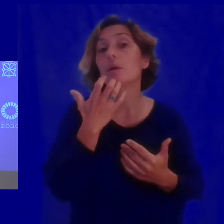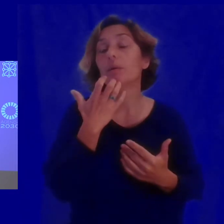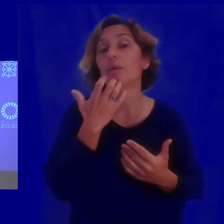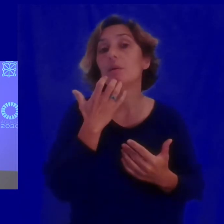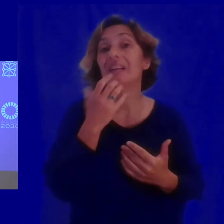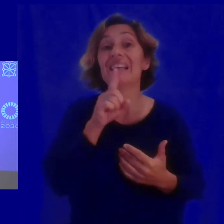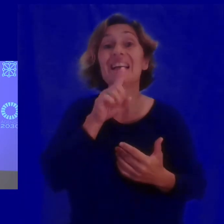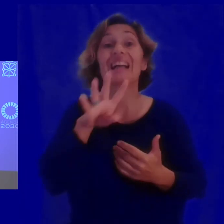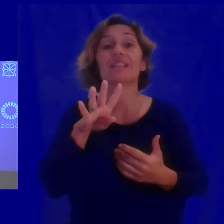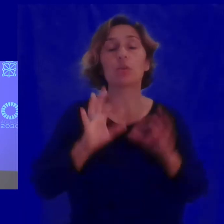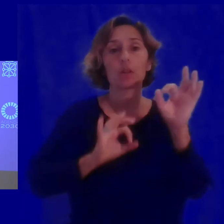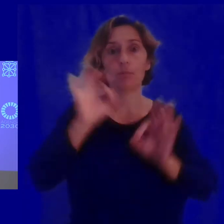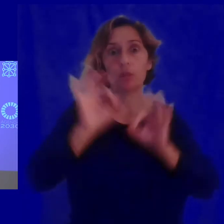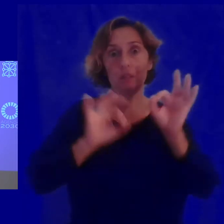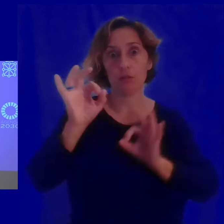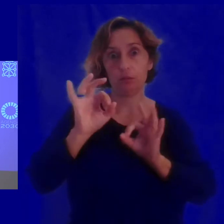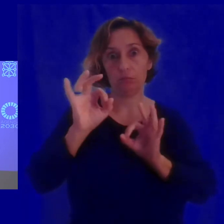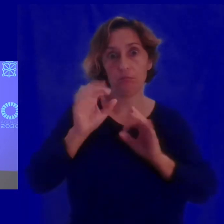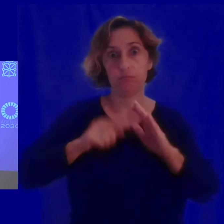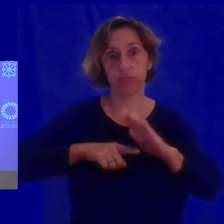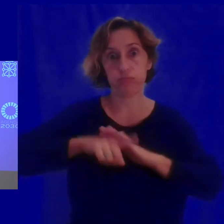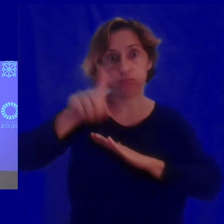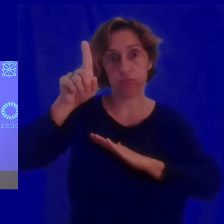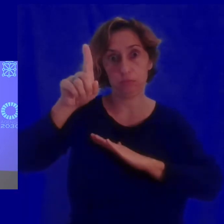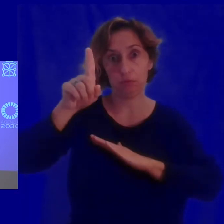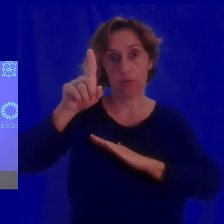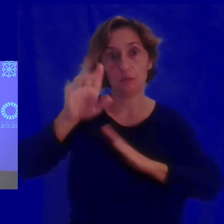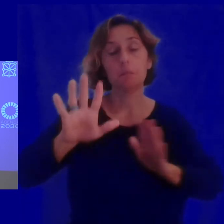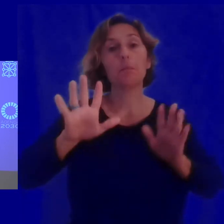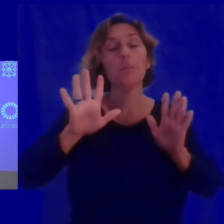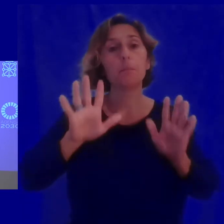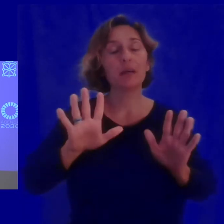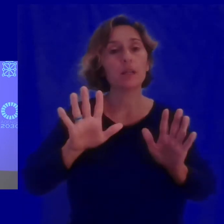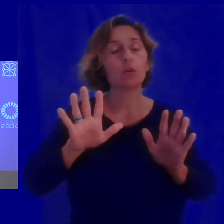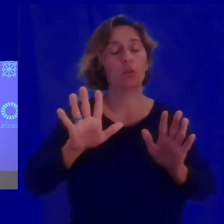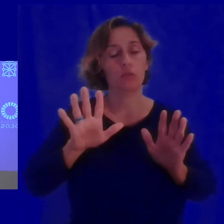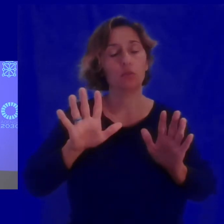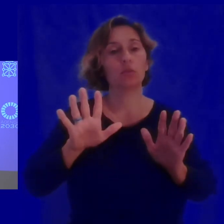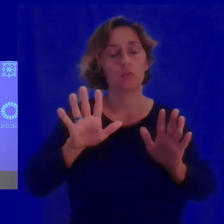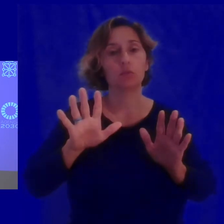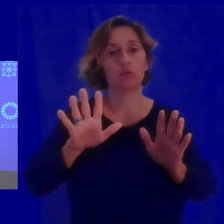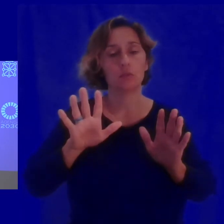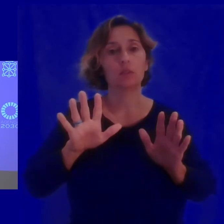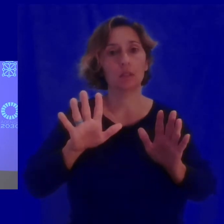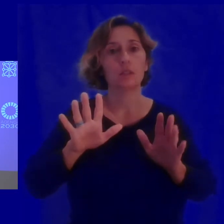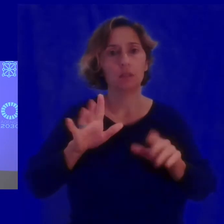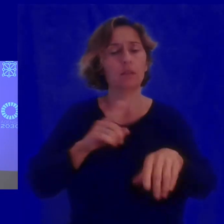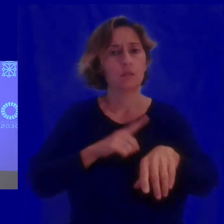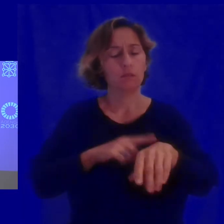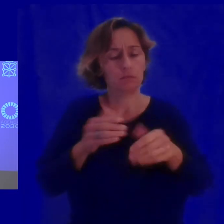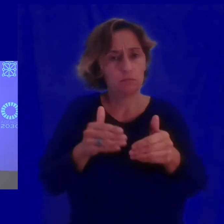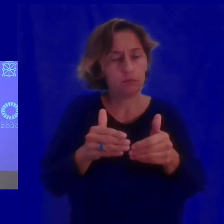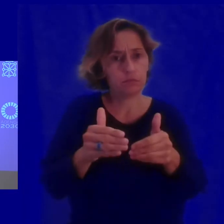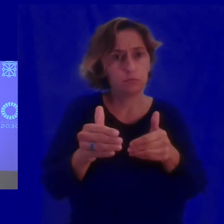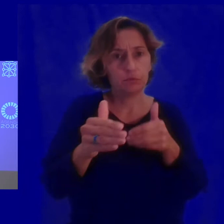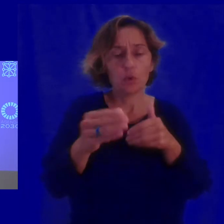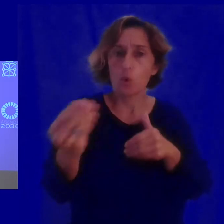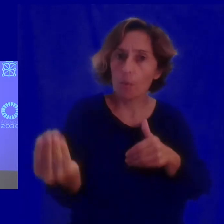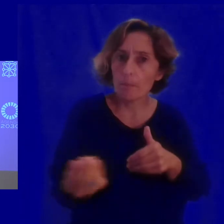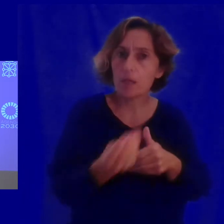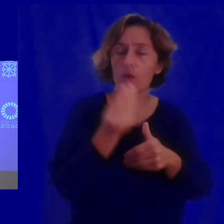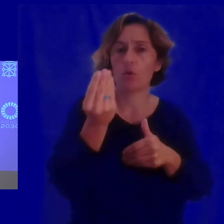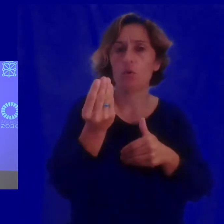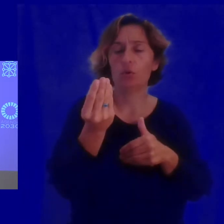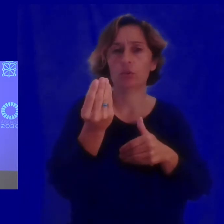el 14%. No obstante, nos queda aún un margen importante de mejora y habrá que seguir